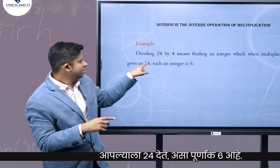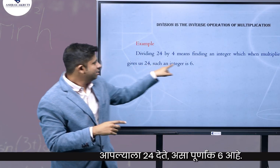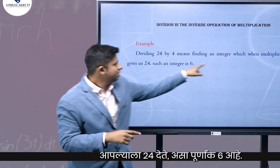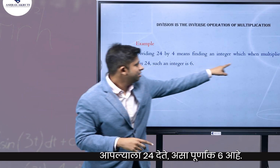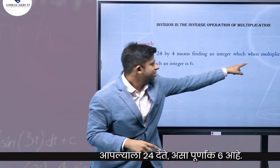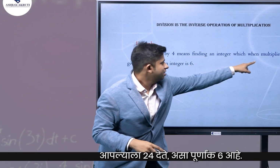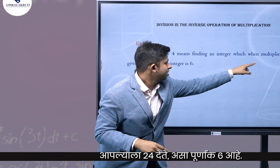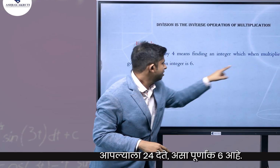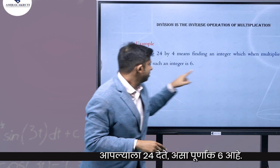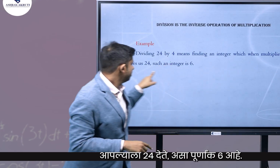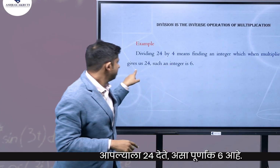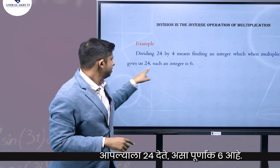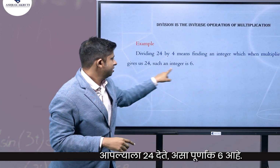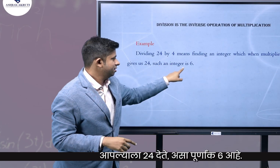असा पूर्णांक 6 आहे.